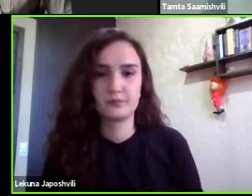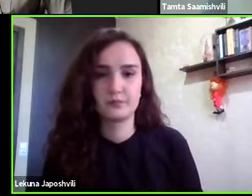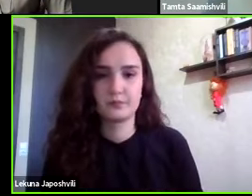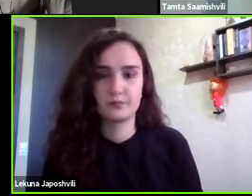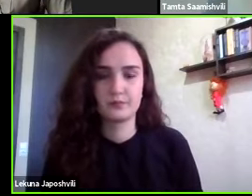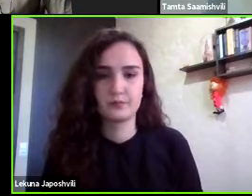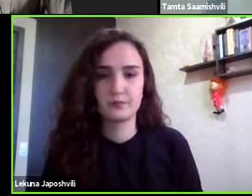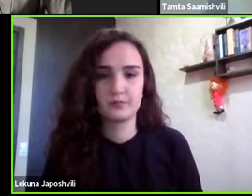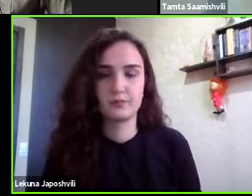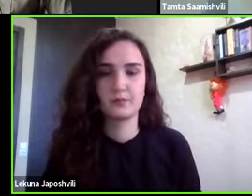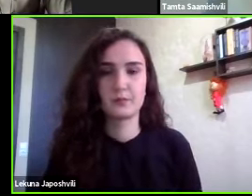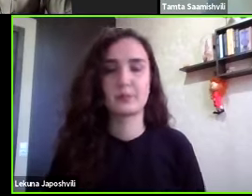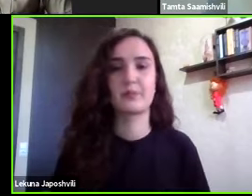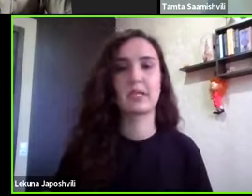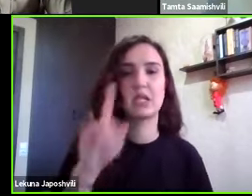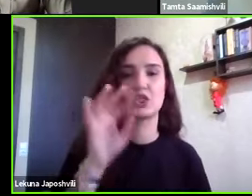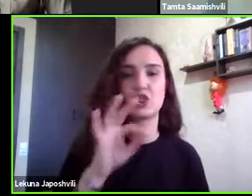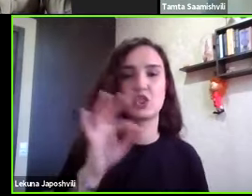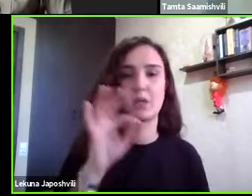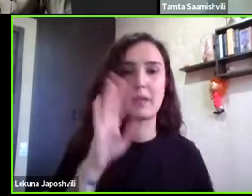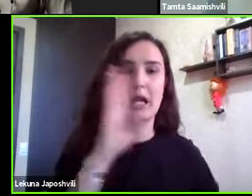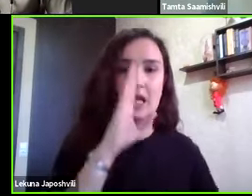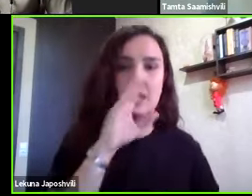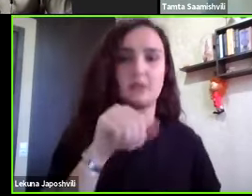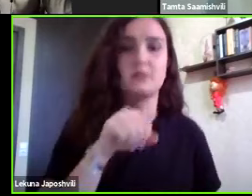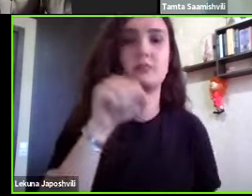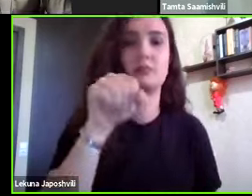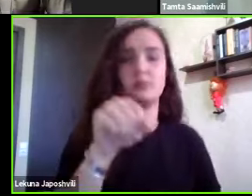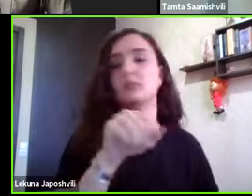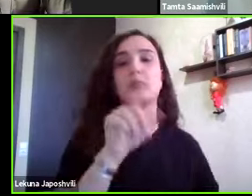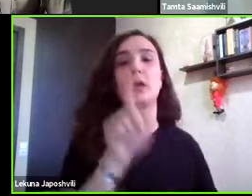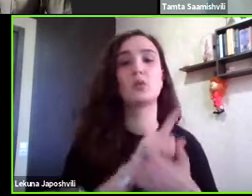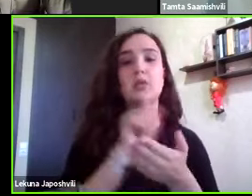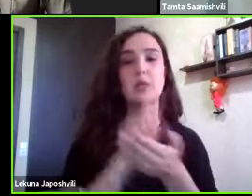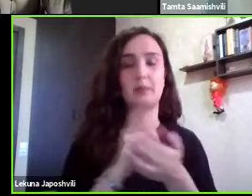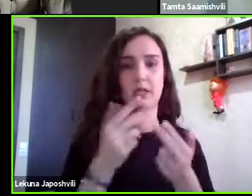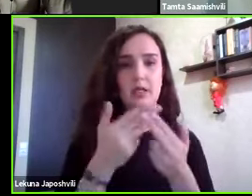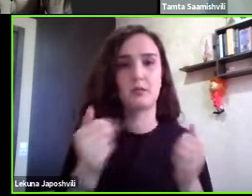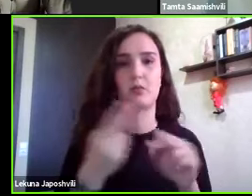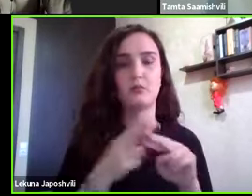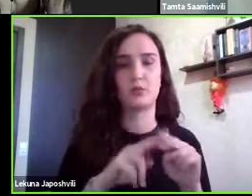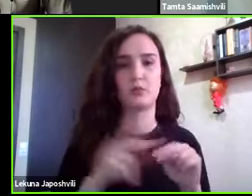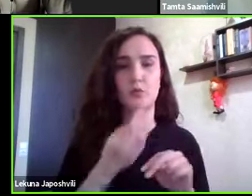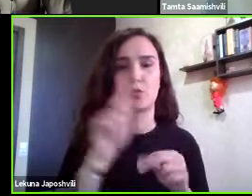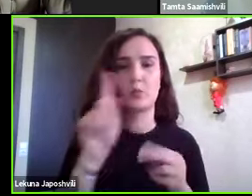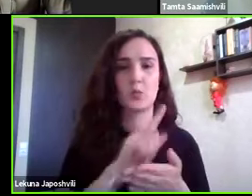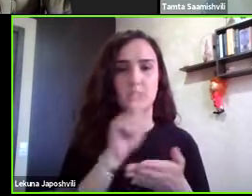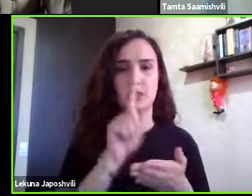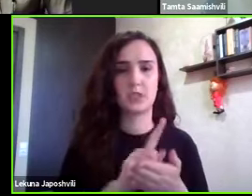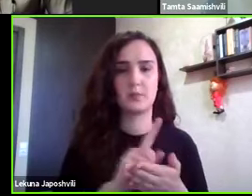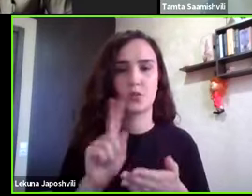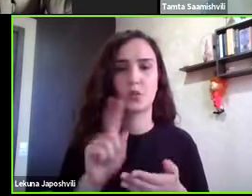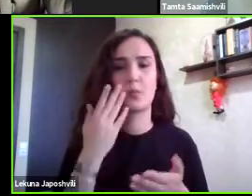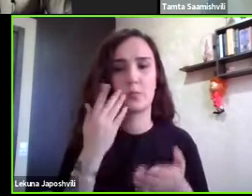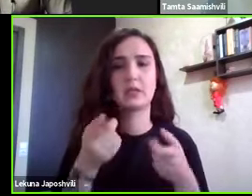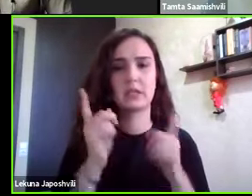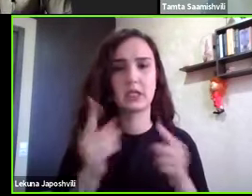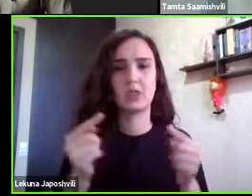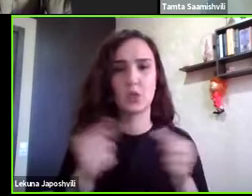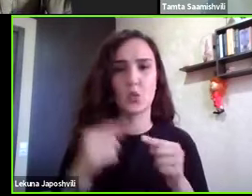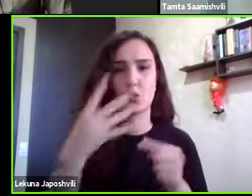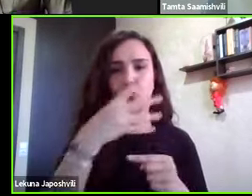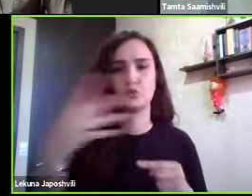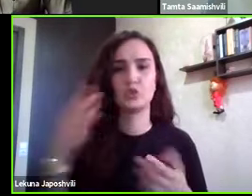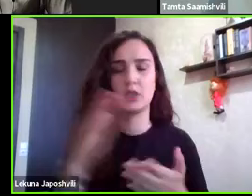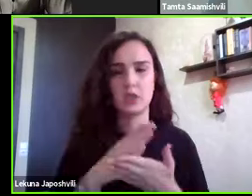ესე იგი, რა შეიძლება ჰაერზე გაყვანეს აუცილებლად, რა თქმა უნდა, იმიტომ რომ აუცილებელია, რომ მართალია კორპუსში არიან